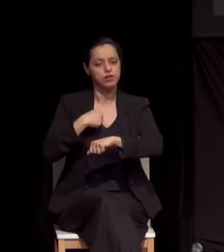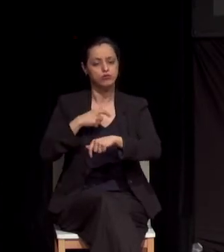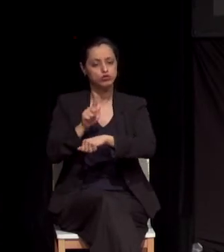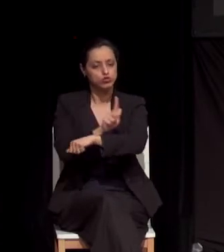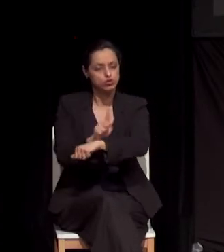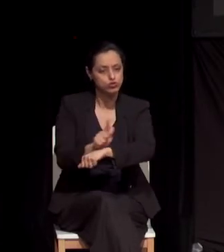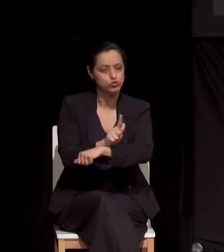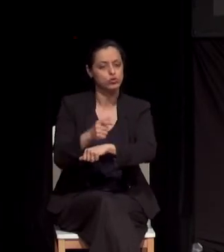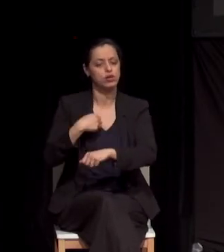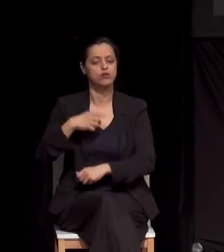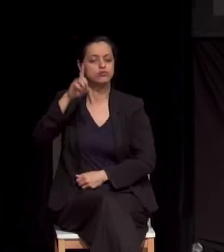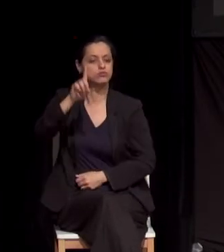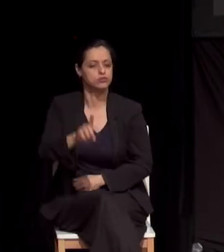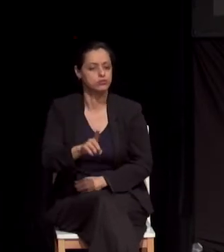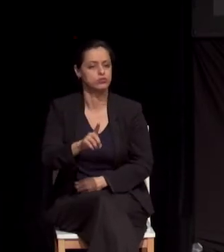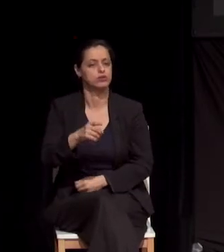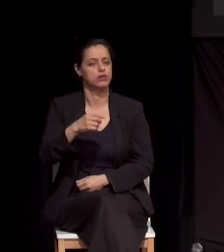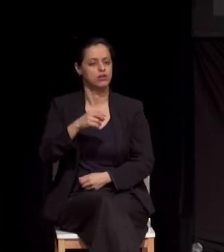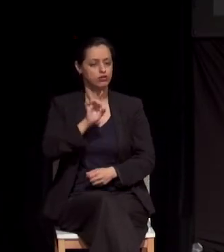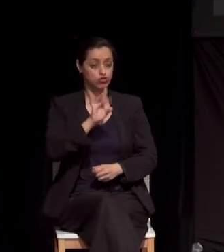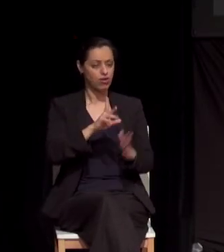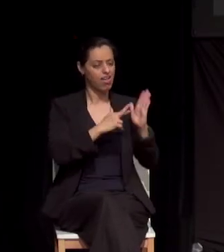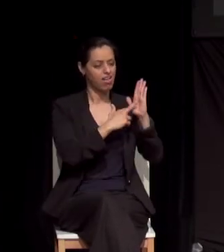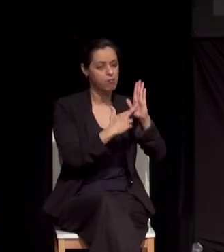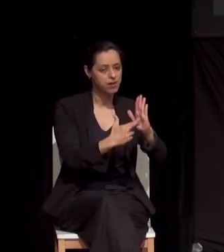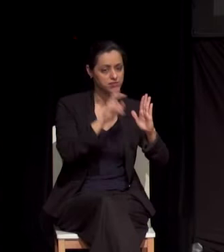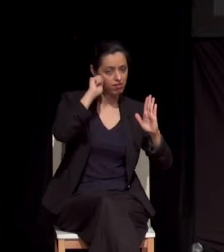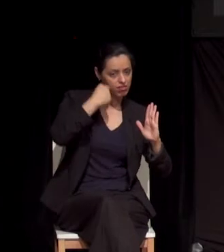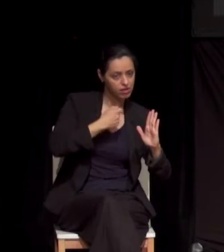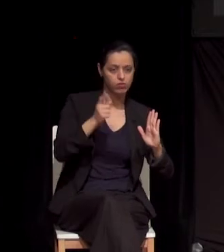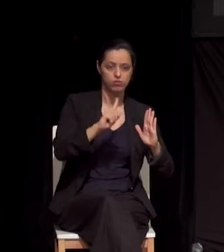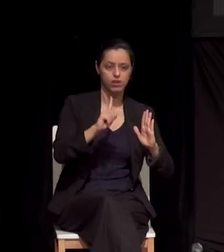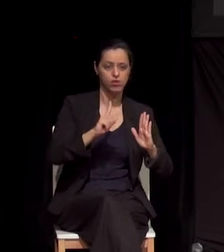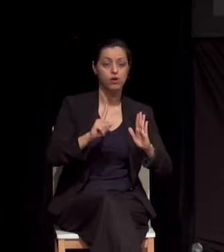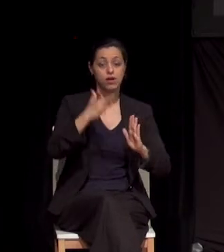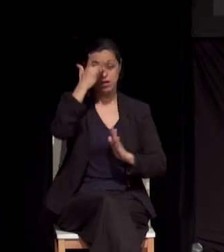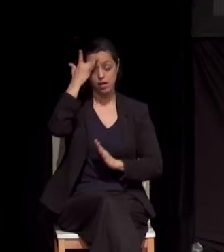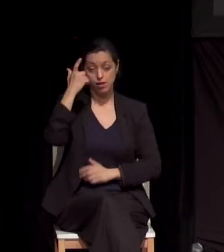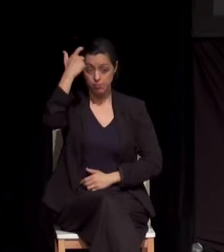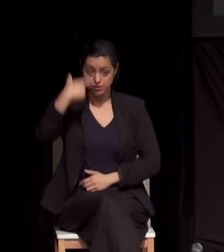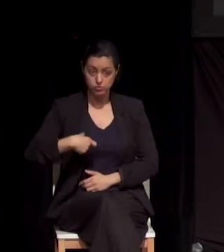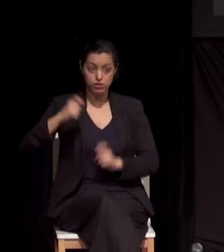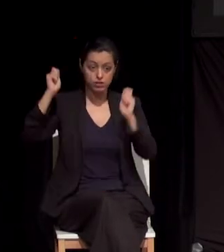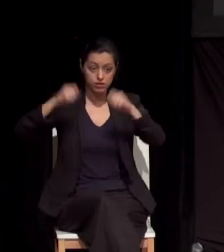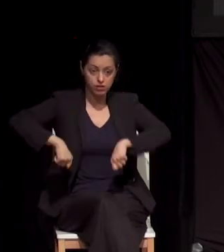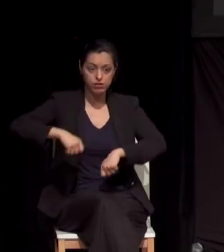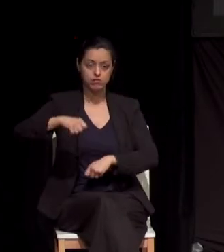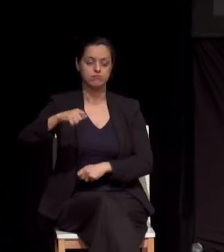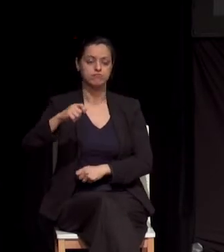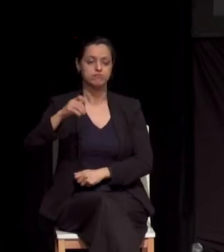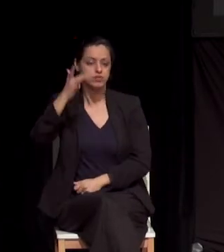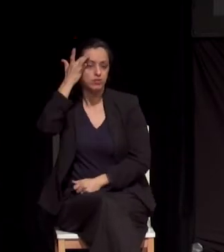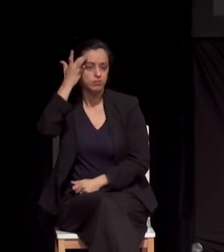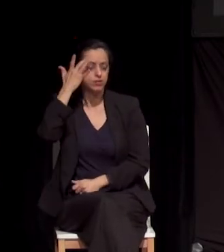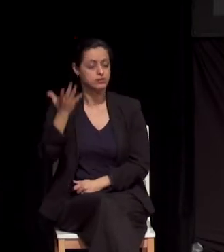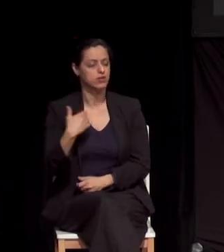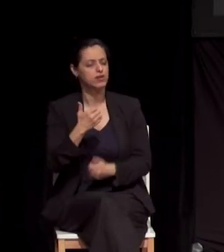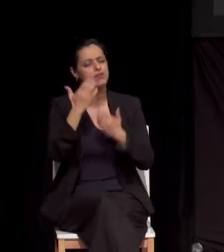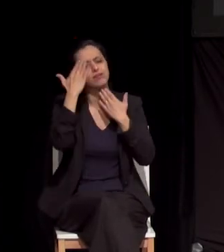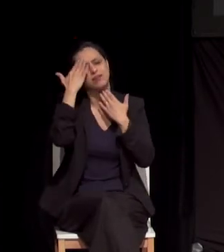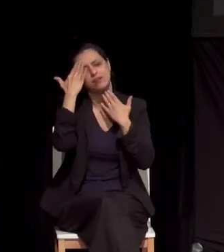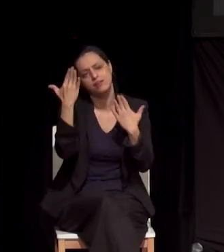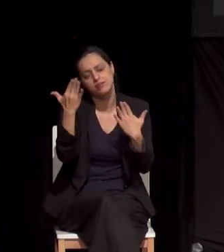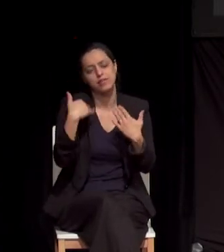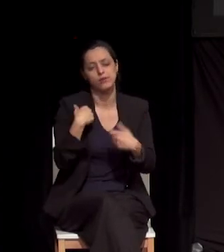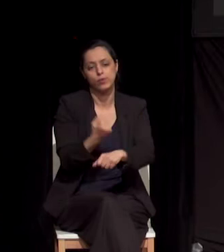nesses espaços, não só como a representação, mas como a atuação também. Eu quero agradecer essa presença. Assim, eu